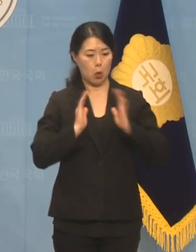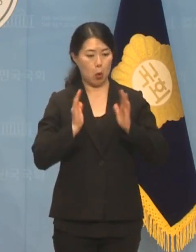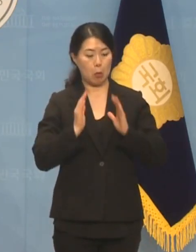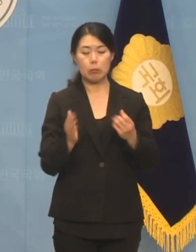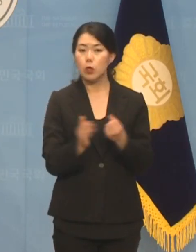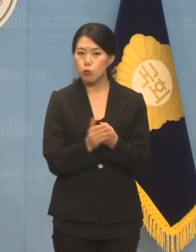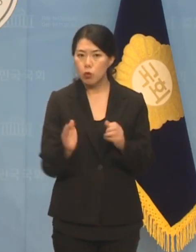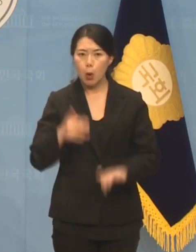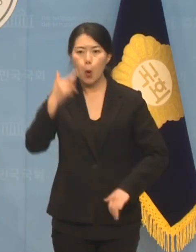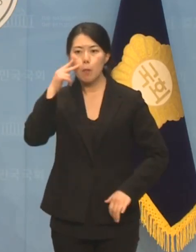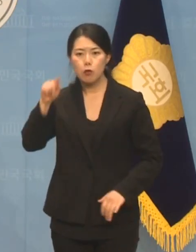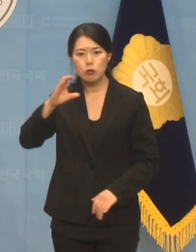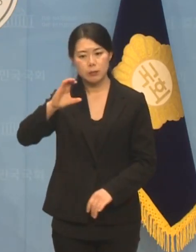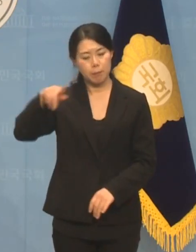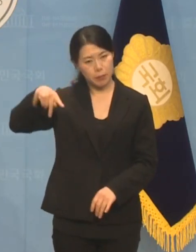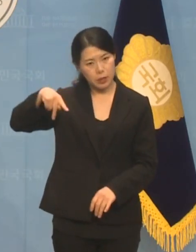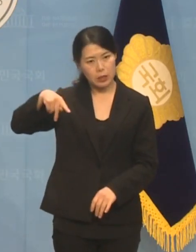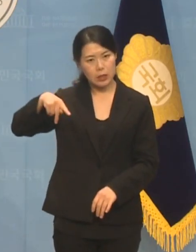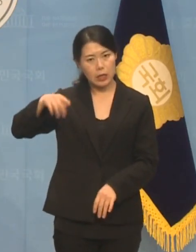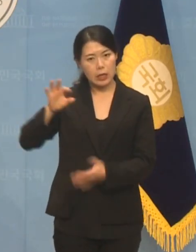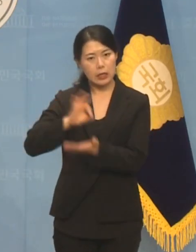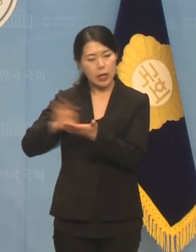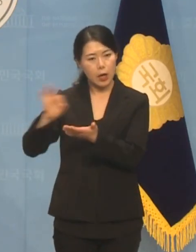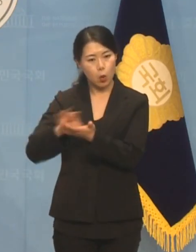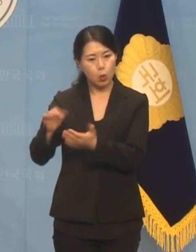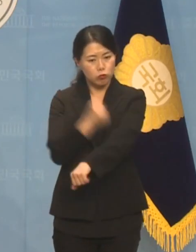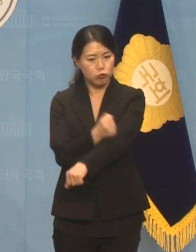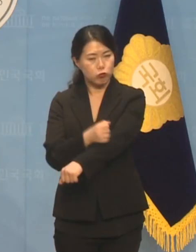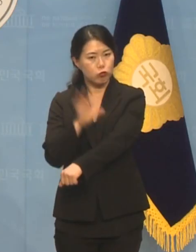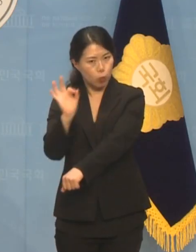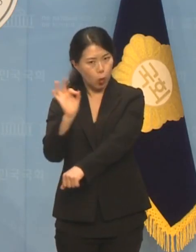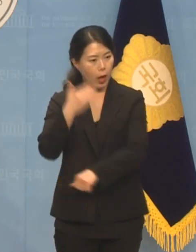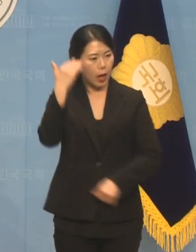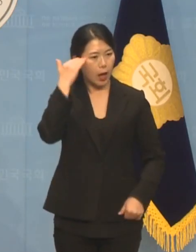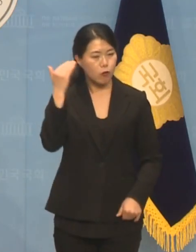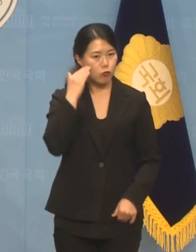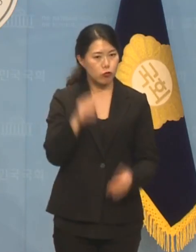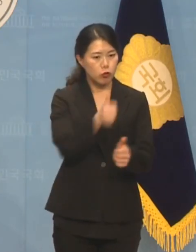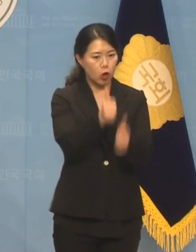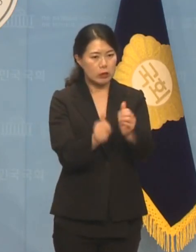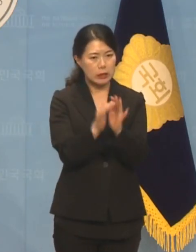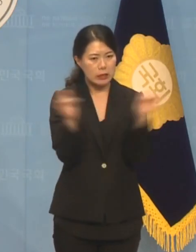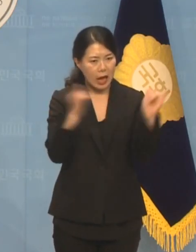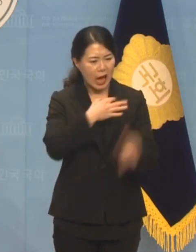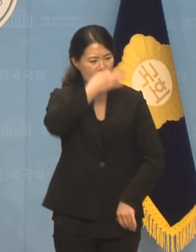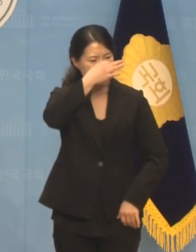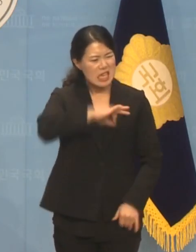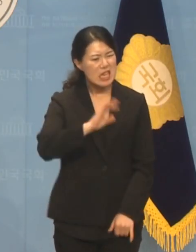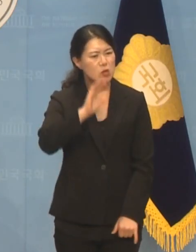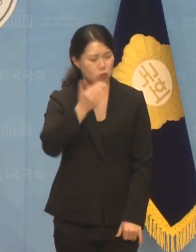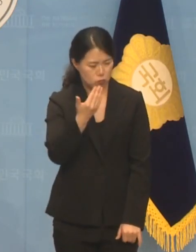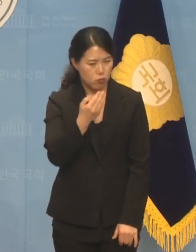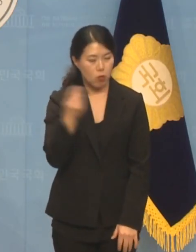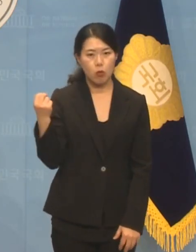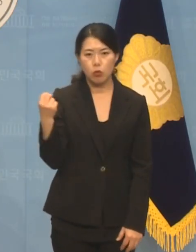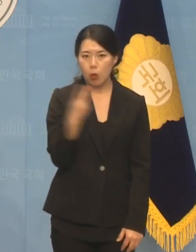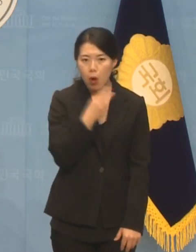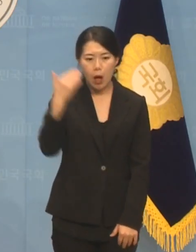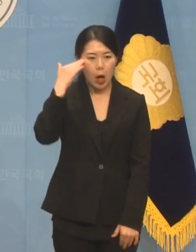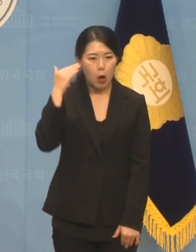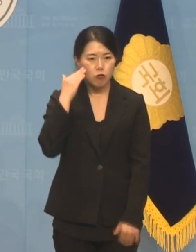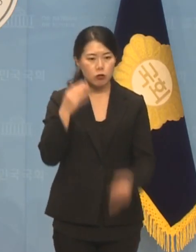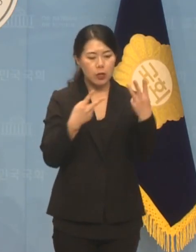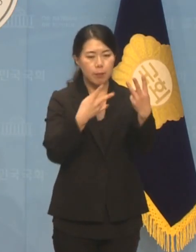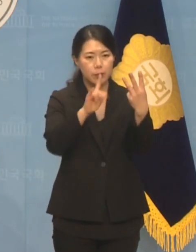있어서 미국 CP가 지불하는 수수료가 한국 경쟁자들에게 이익이 될 수 있고 한국